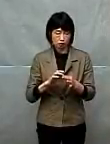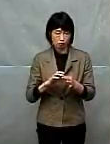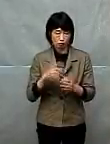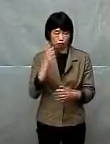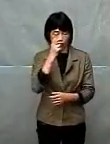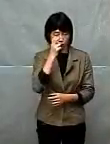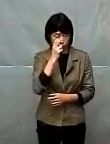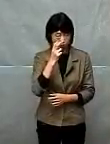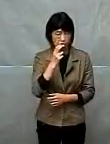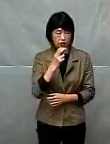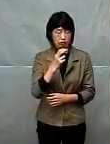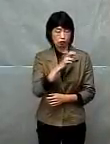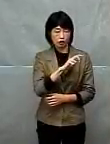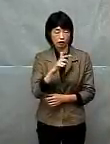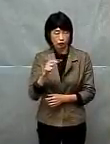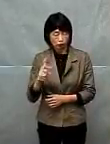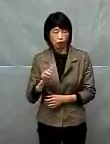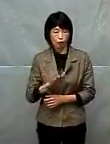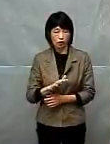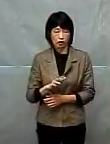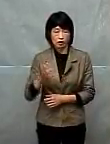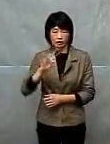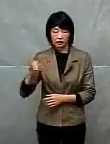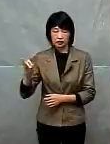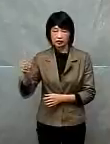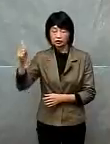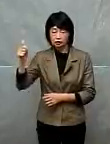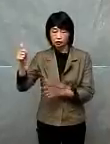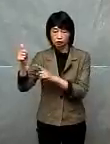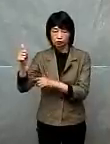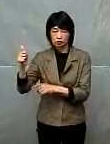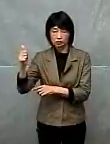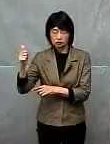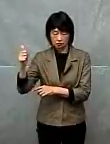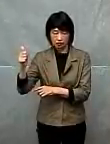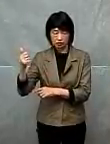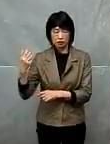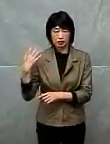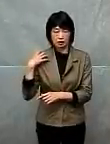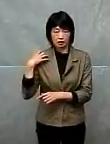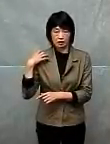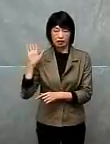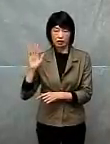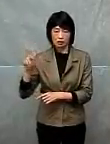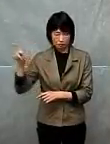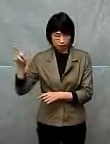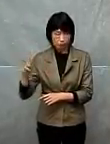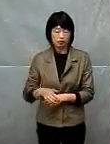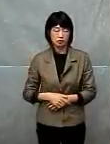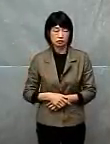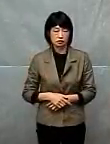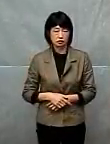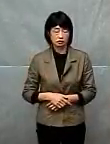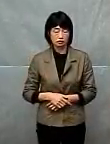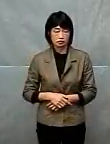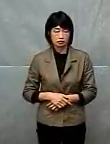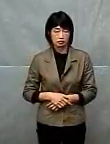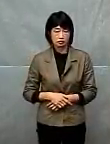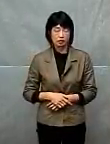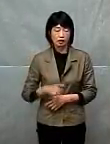なことはですね議長にあるわけであります。そういうわけで第一義的